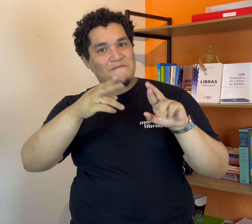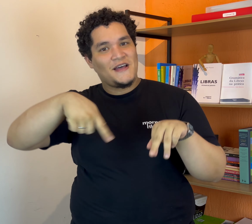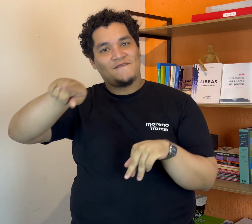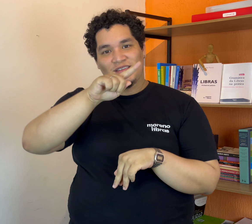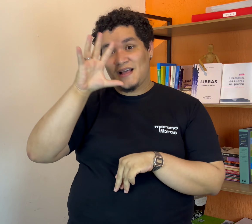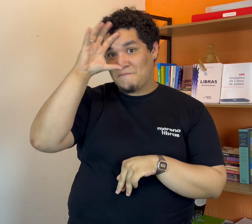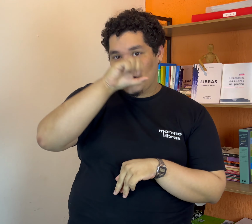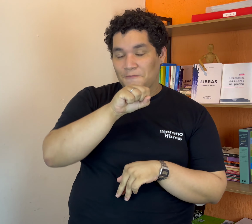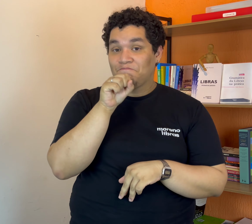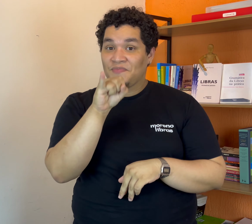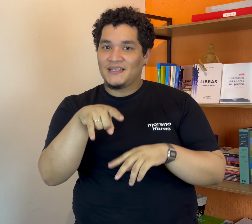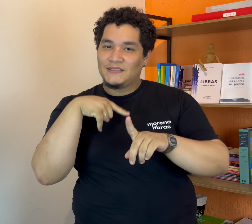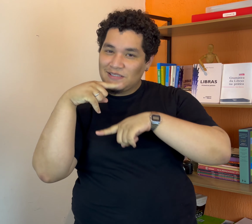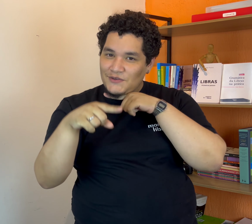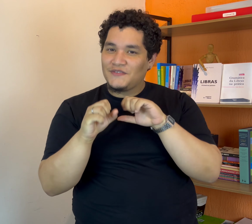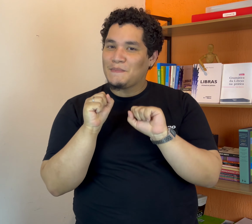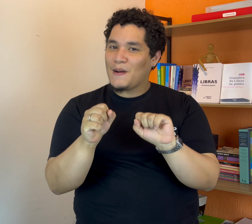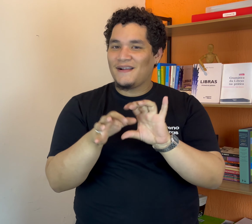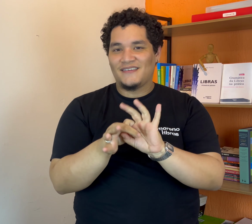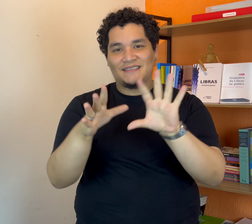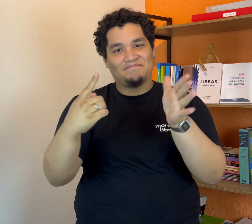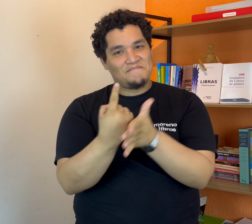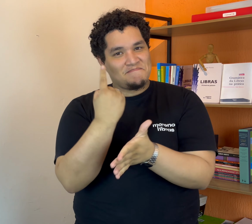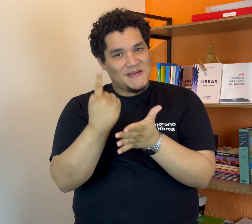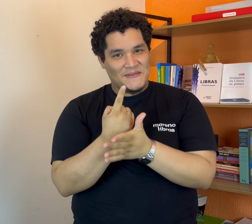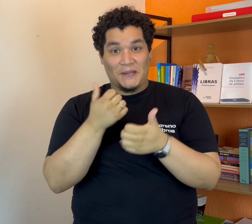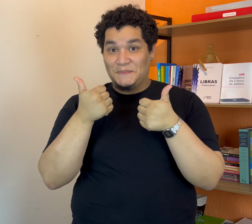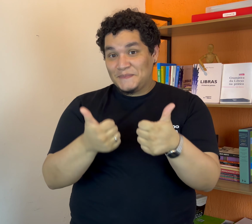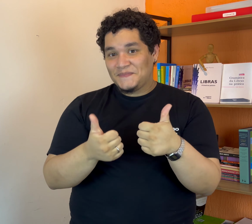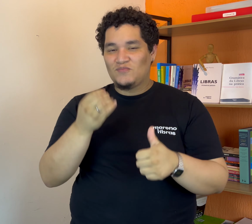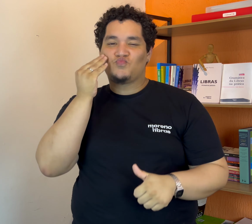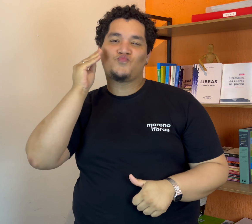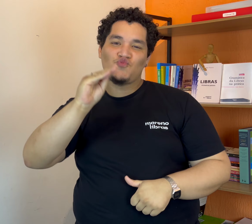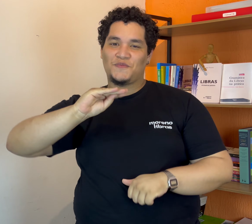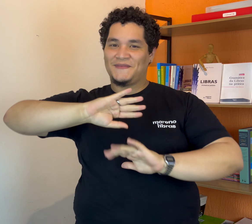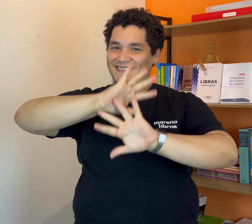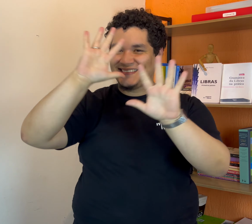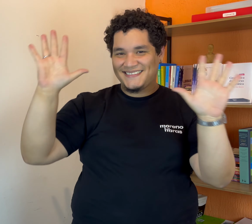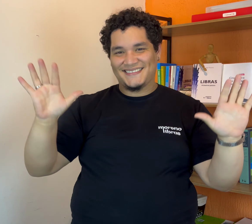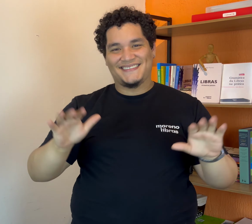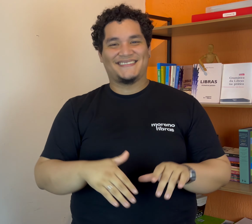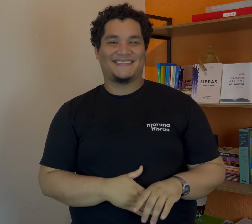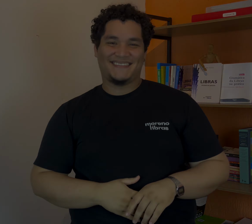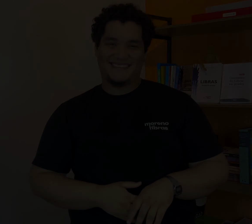hoje e espero que vocês tenham aprendido. Em caso de dúvidas, fiquem à vontade para perguntar. Um beijo e até a próxima. Tchau!